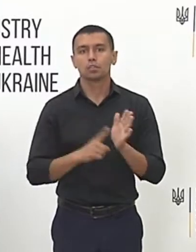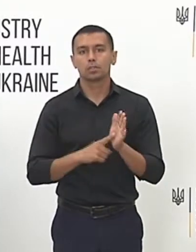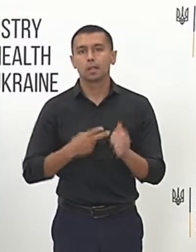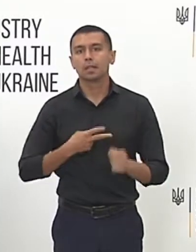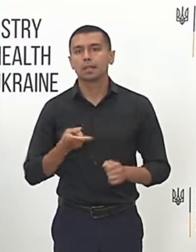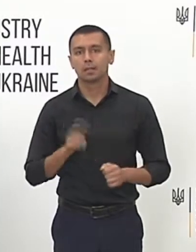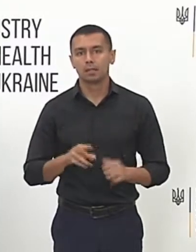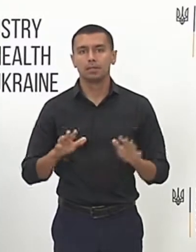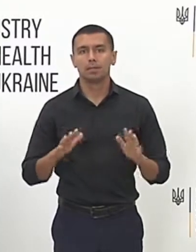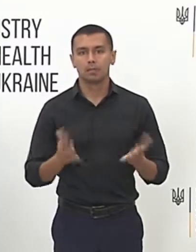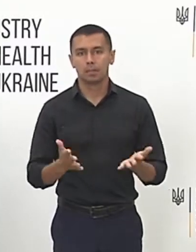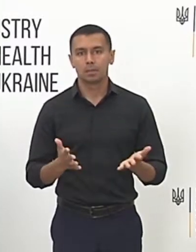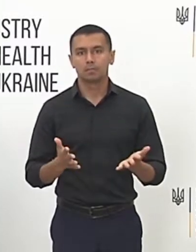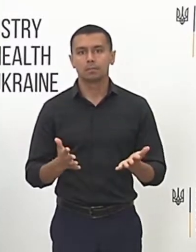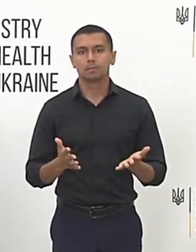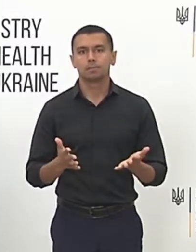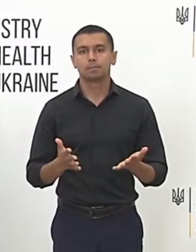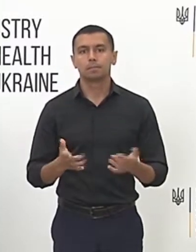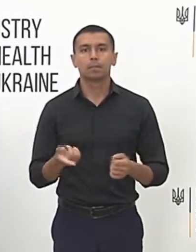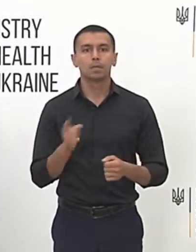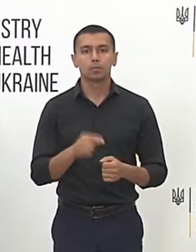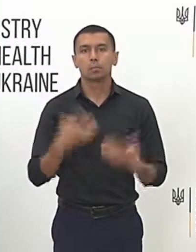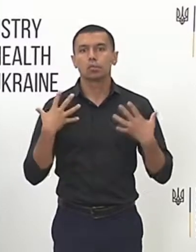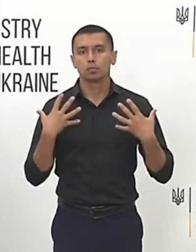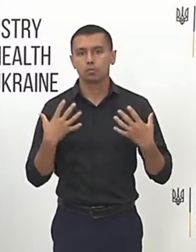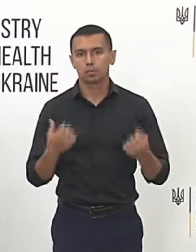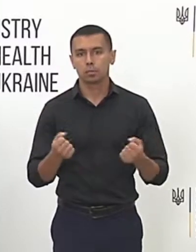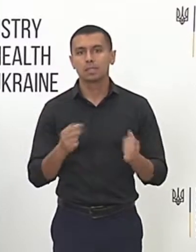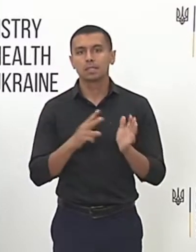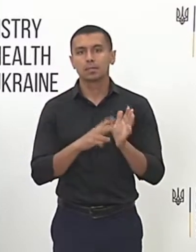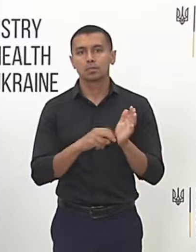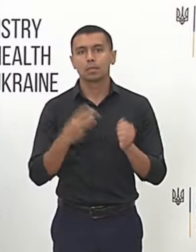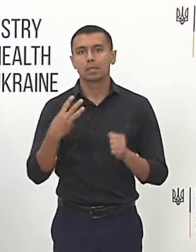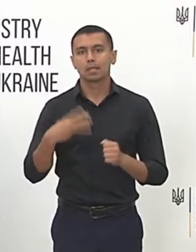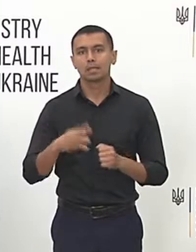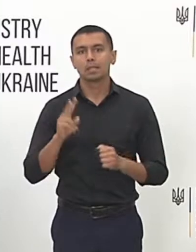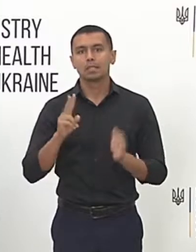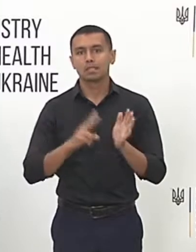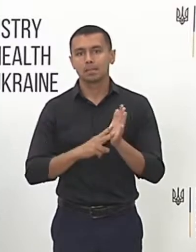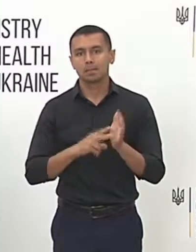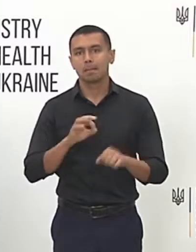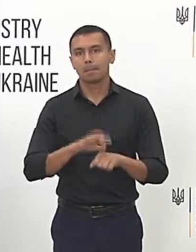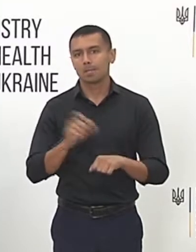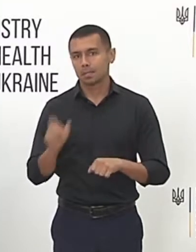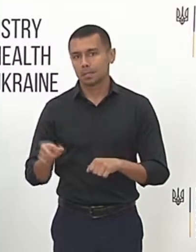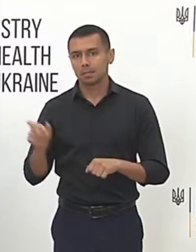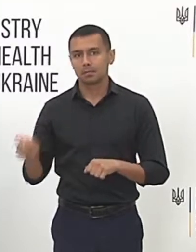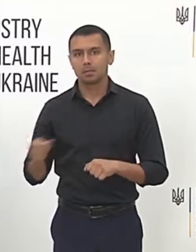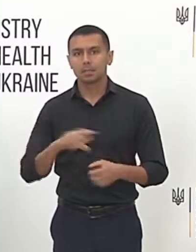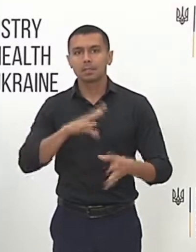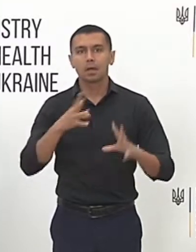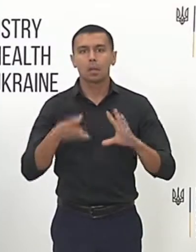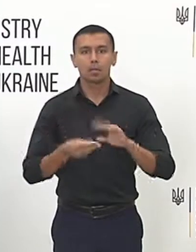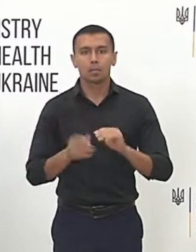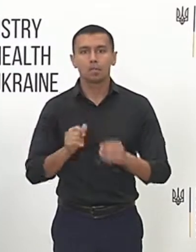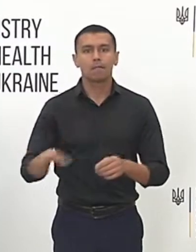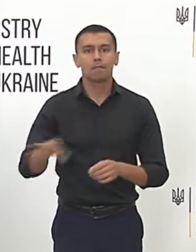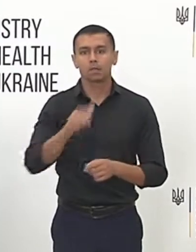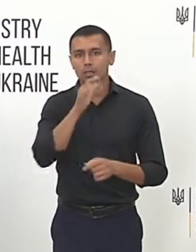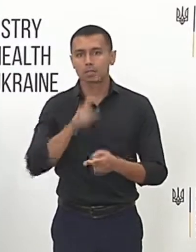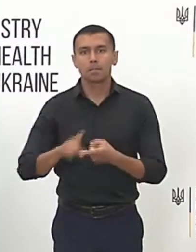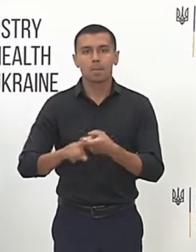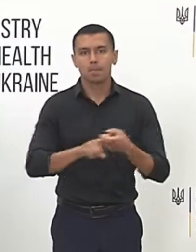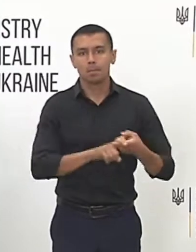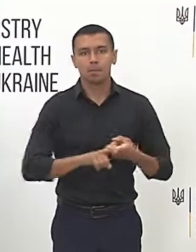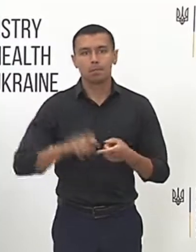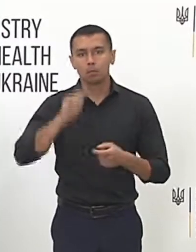26 летальних випадків. При цьому одужало 737 пацієнтів. Загалом за весь час